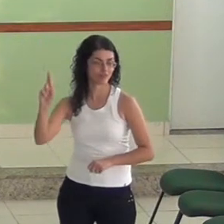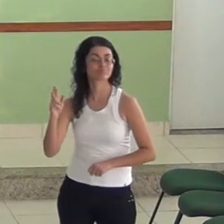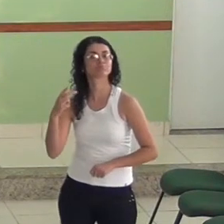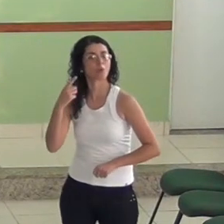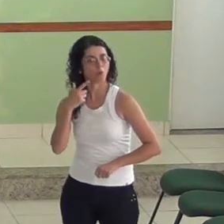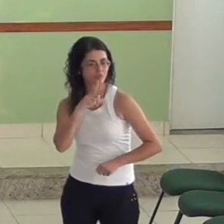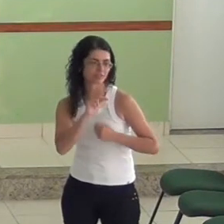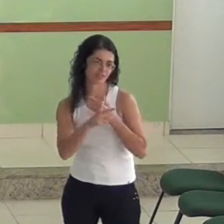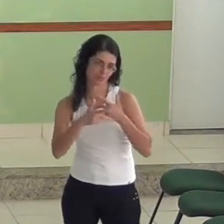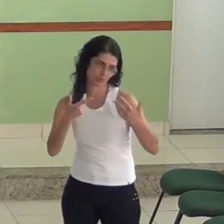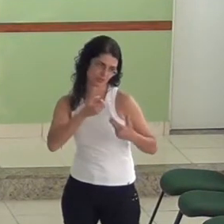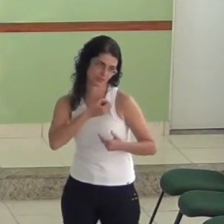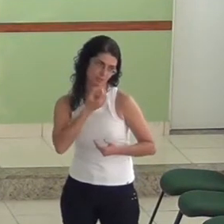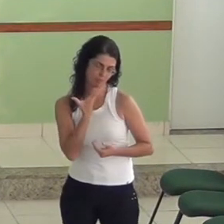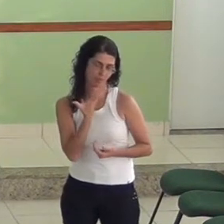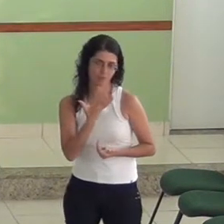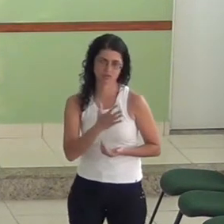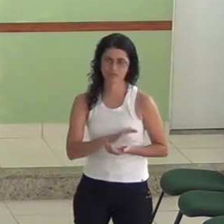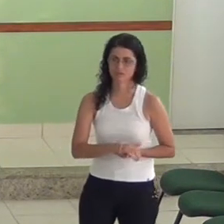esperança.